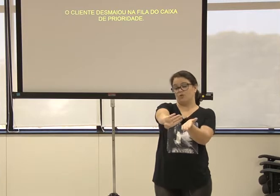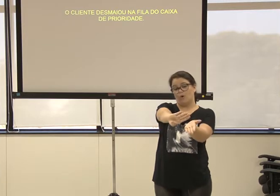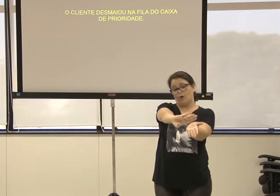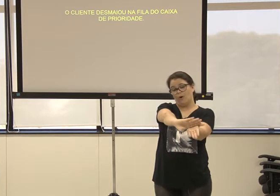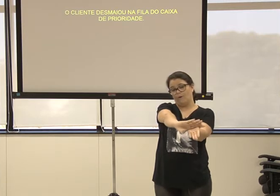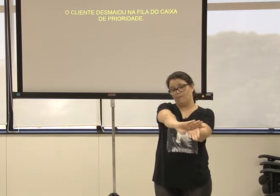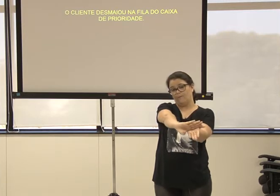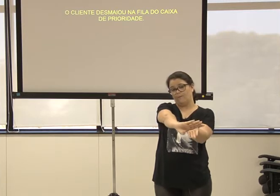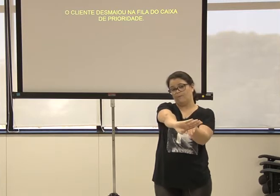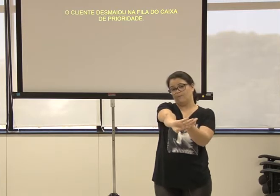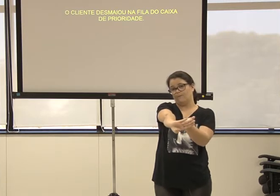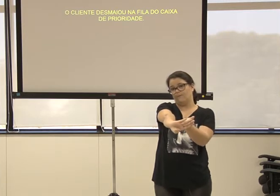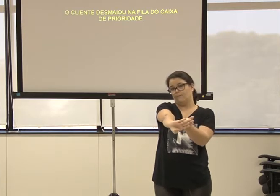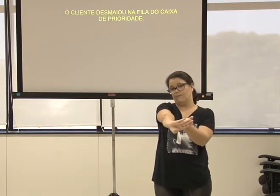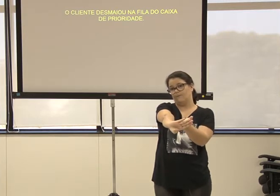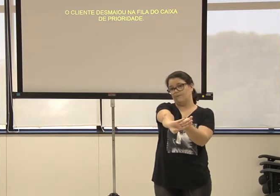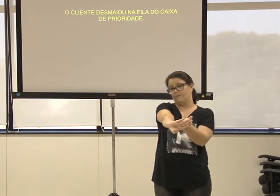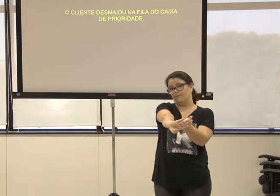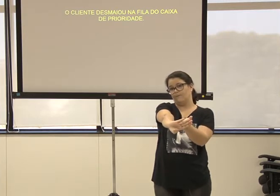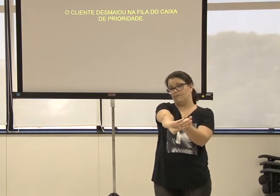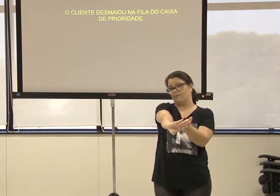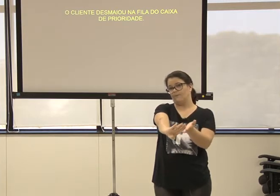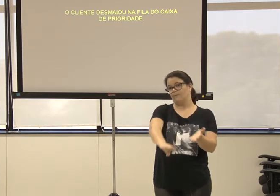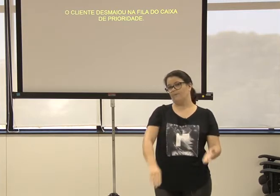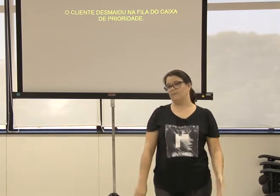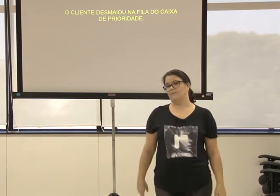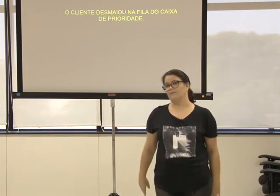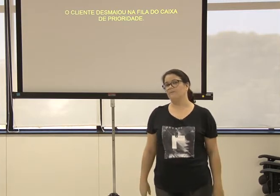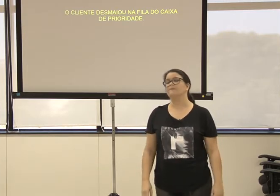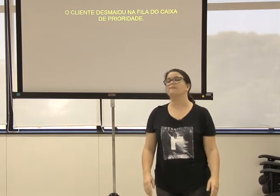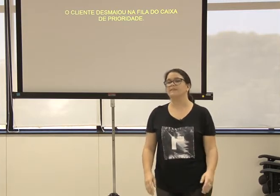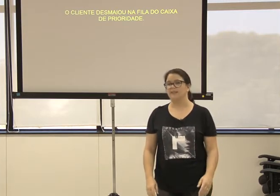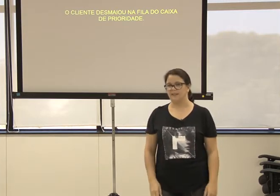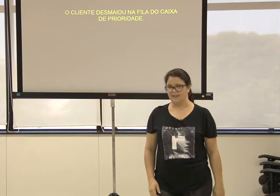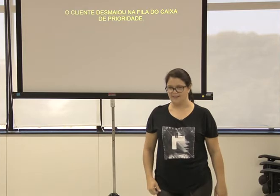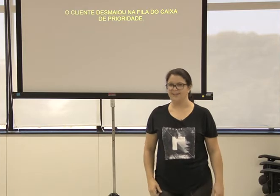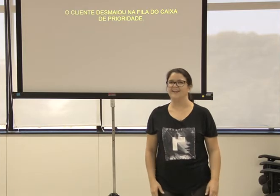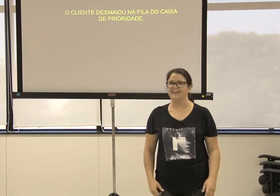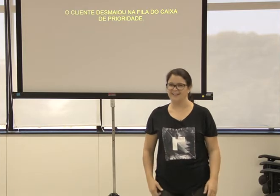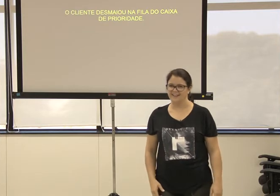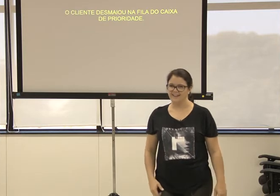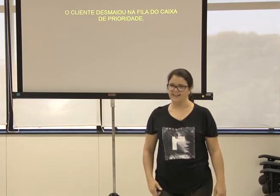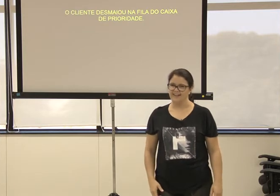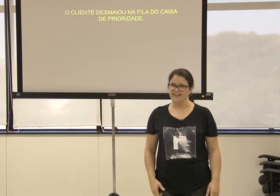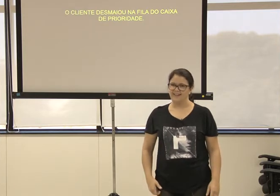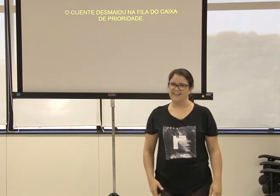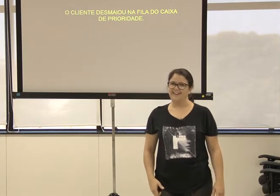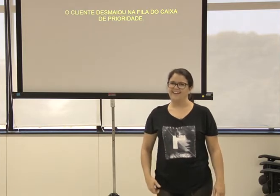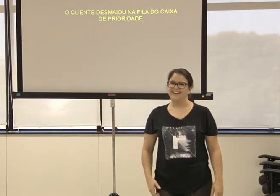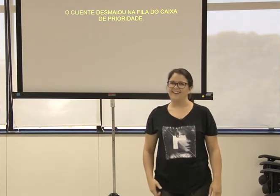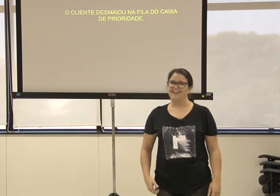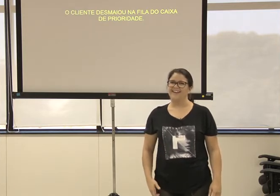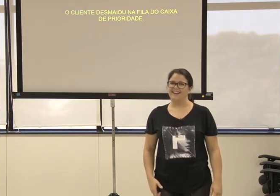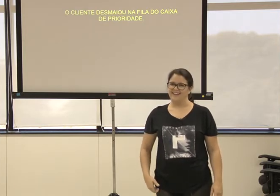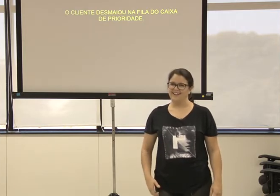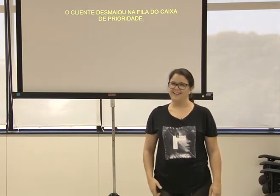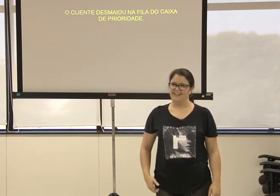Ó. Não, no meu é de poupança. Quando a gente recebe o salário, a pessoa faz assim, separa o dinheiro da poupança,